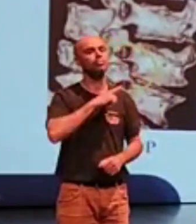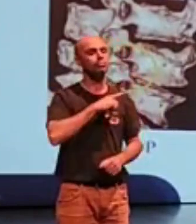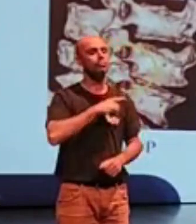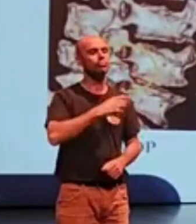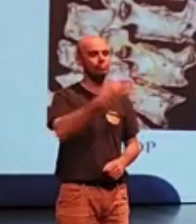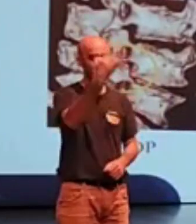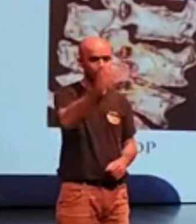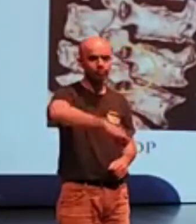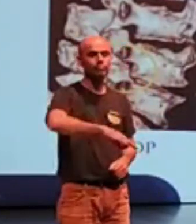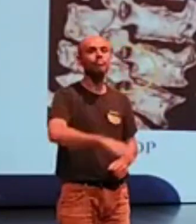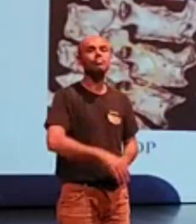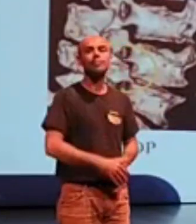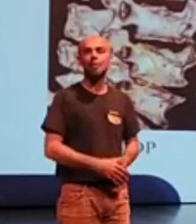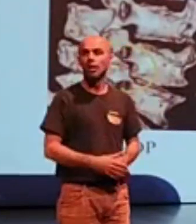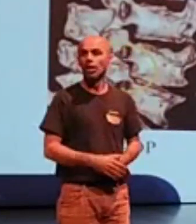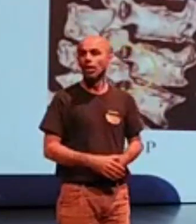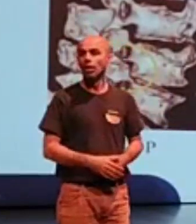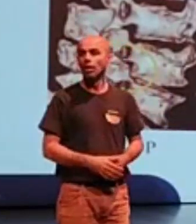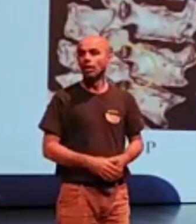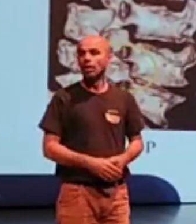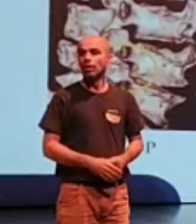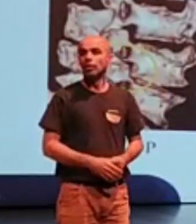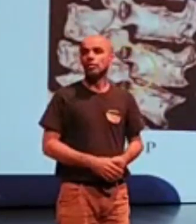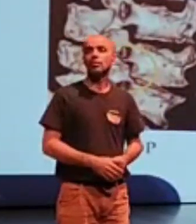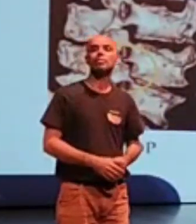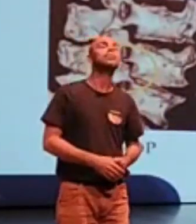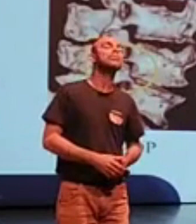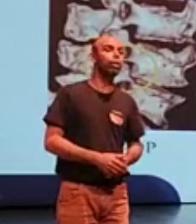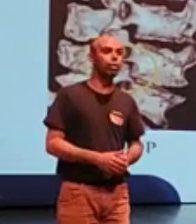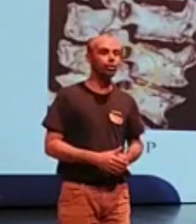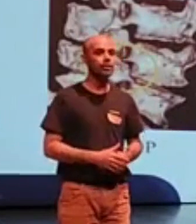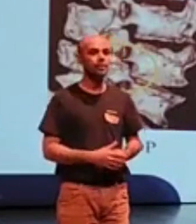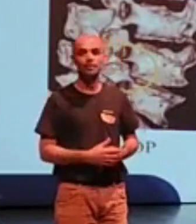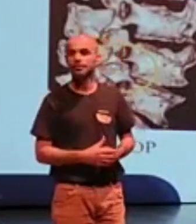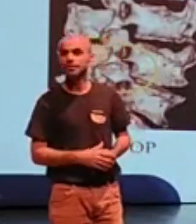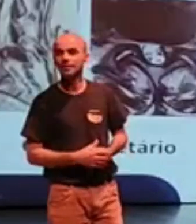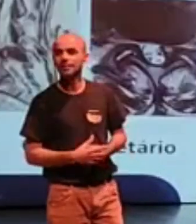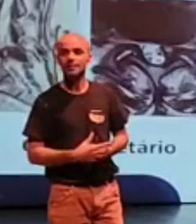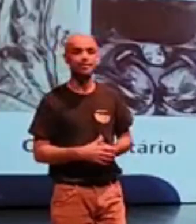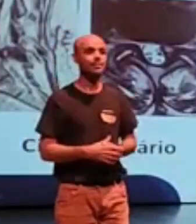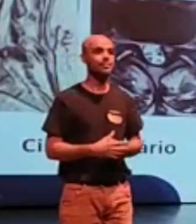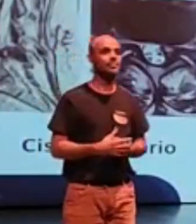garantir. Se eu estiver falando mentira, o presidente da nossa sociedade está aqui.